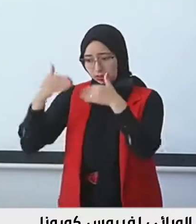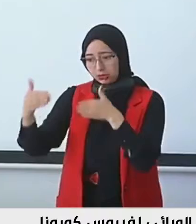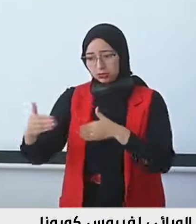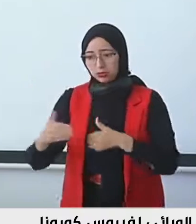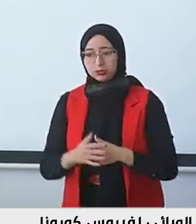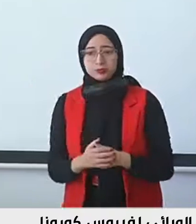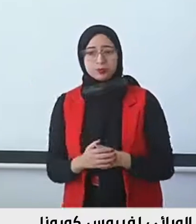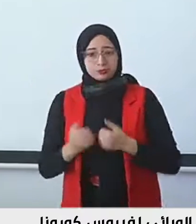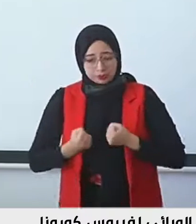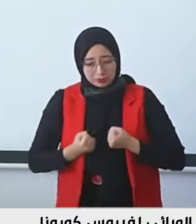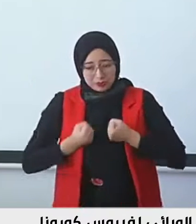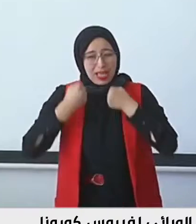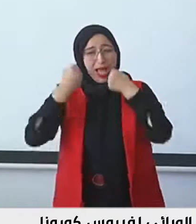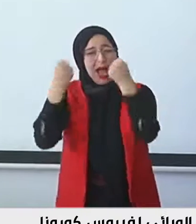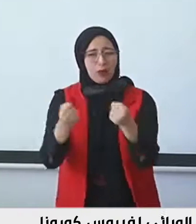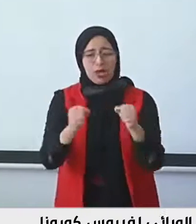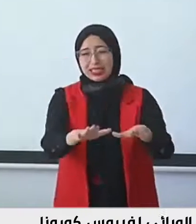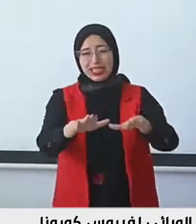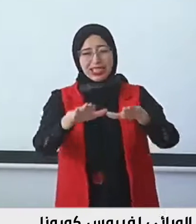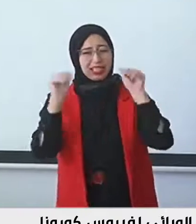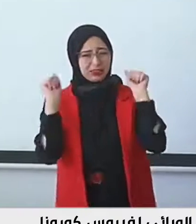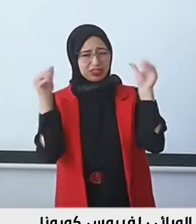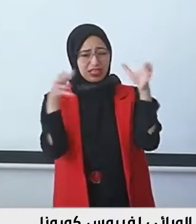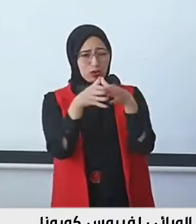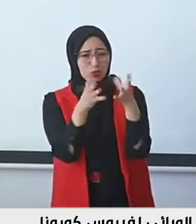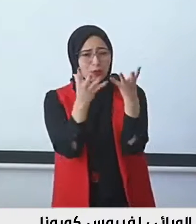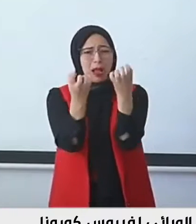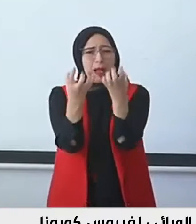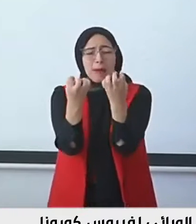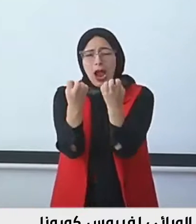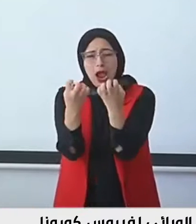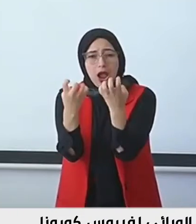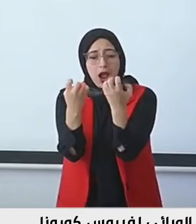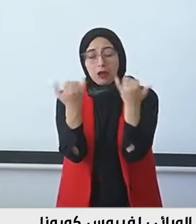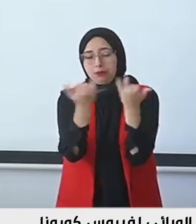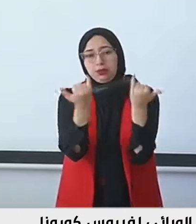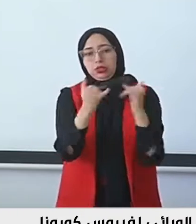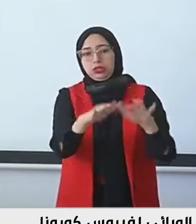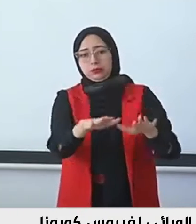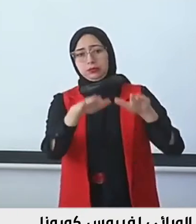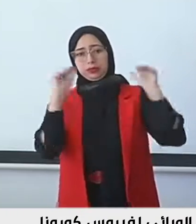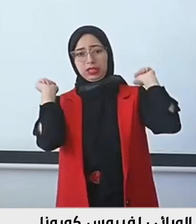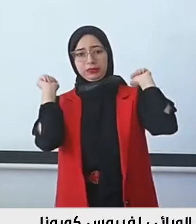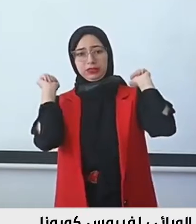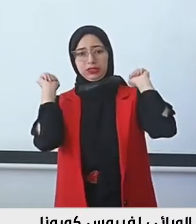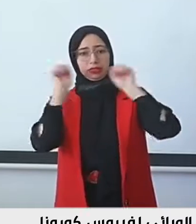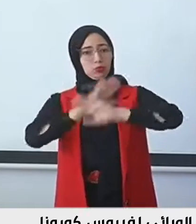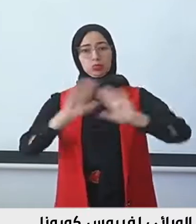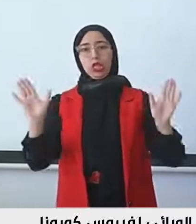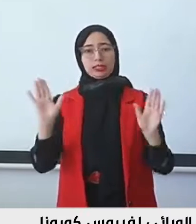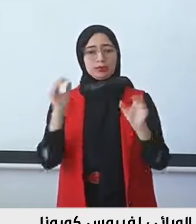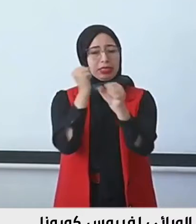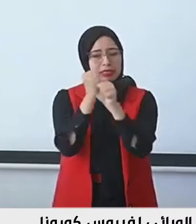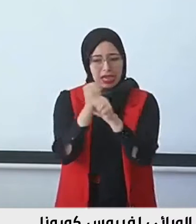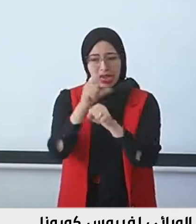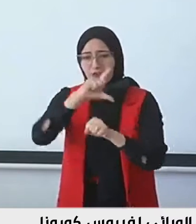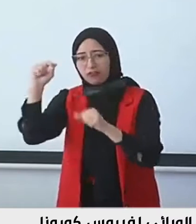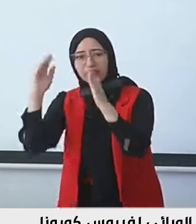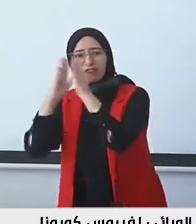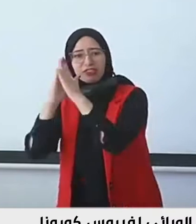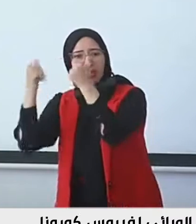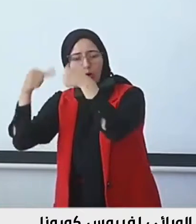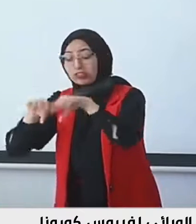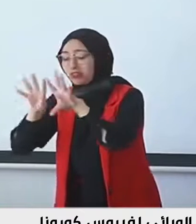نحاولوا نجتنبوا بكل ما نقدروا من قوة مش نستنبوا التجمعات الزايدة، سواء